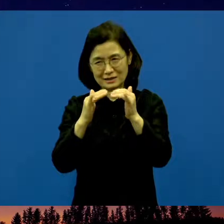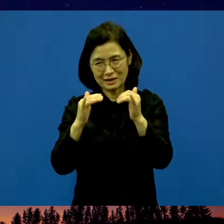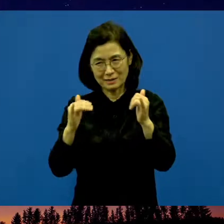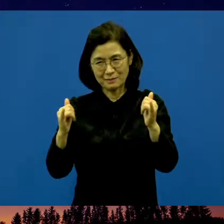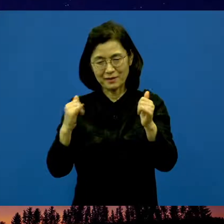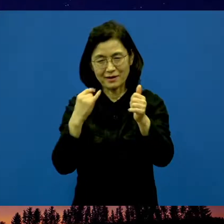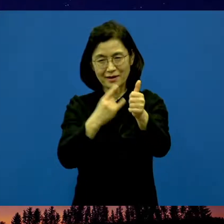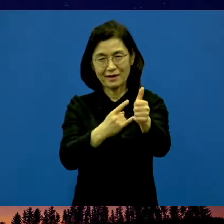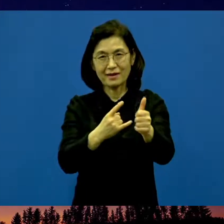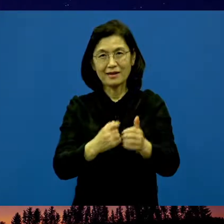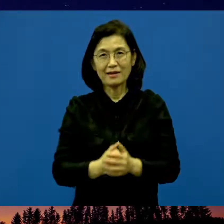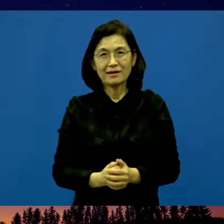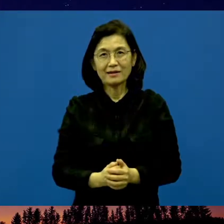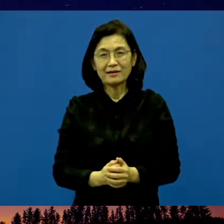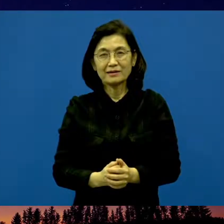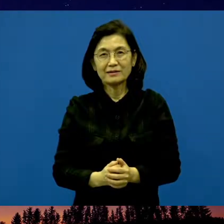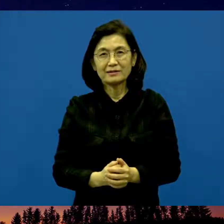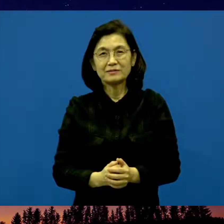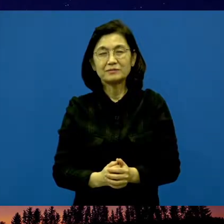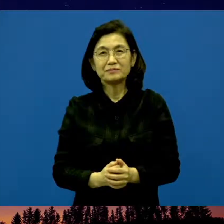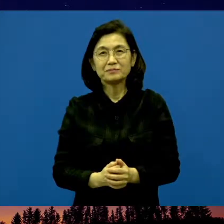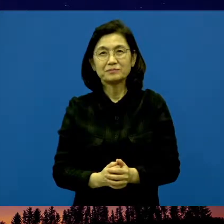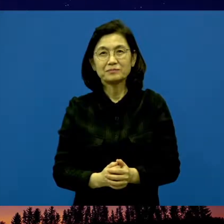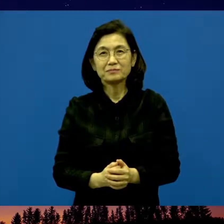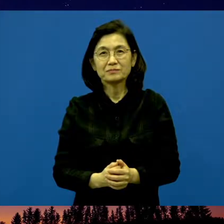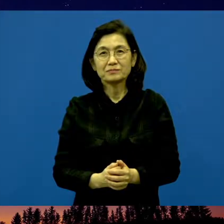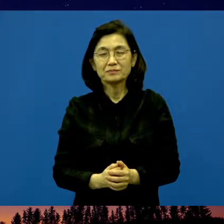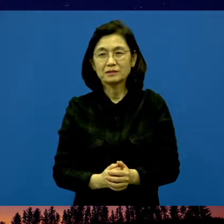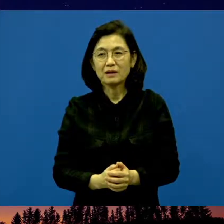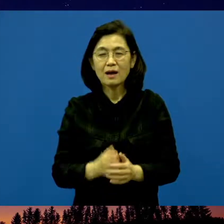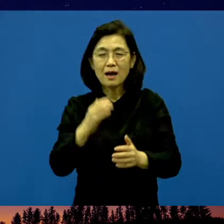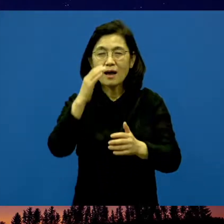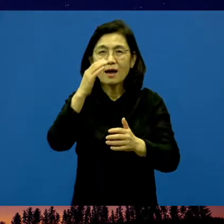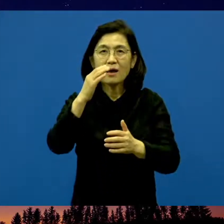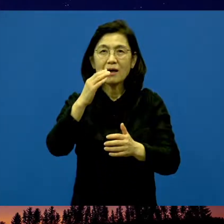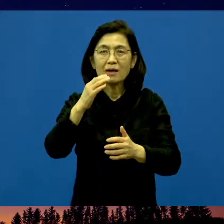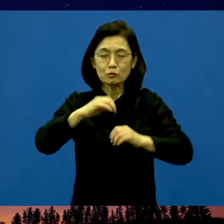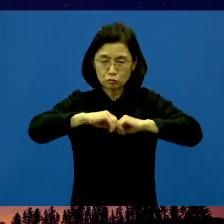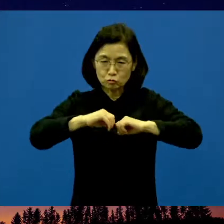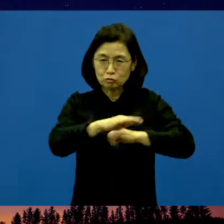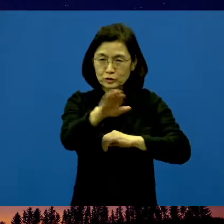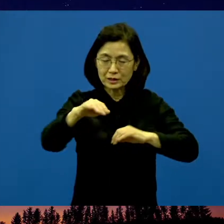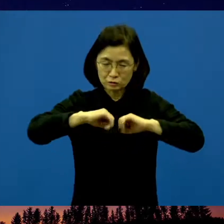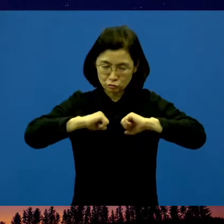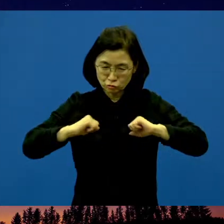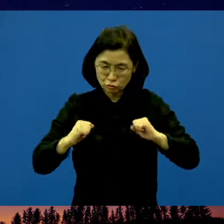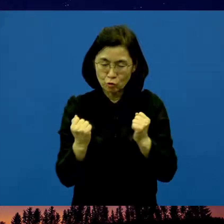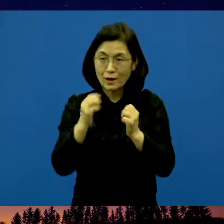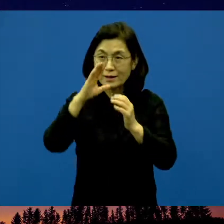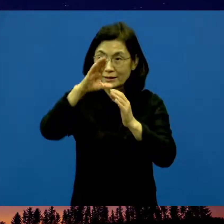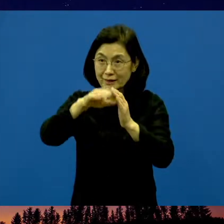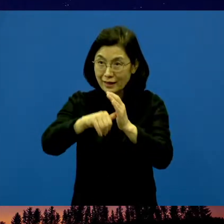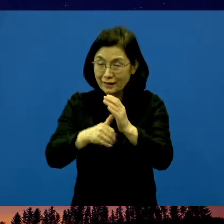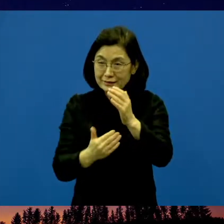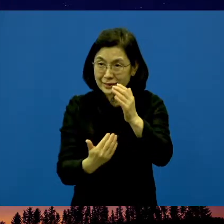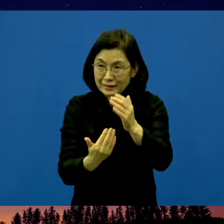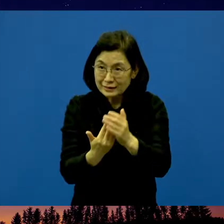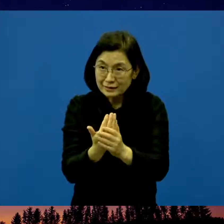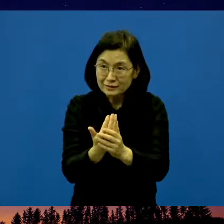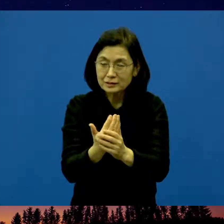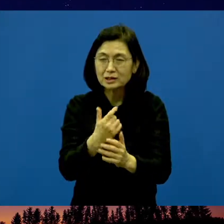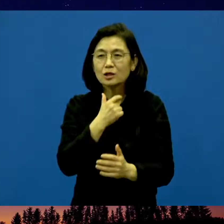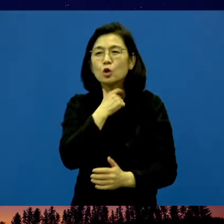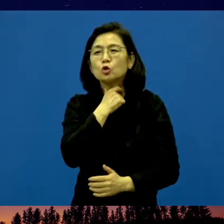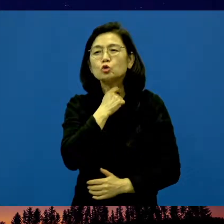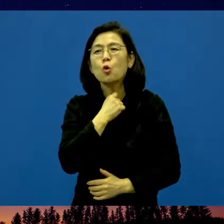거예요. 그때 우리 안에 일어나는 것이 소원이라는 소원. 이것을 뭐 비전이라고 말할 수도 있고, 갈망이라고 얘기할 수도